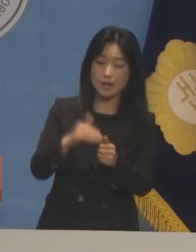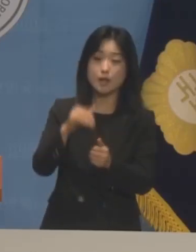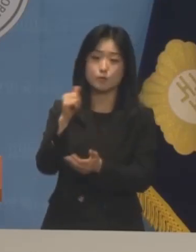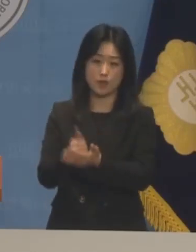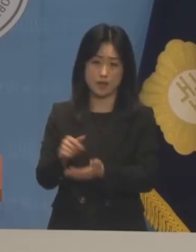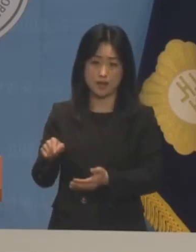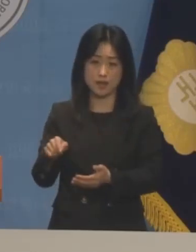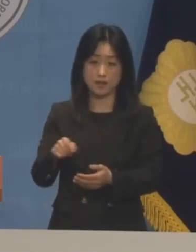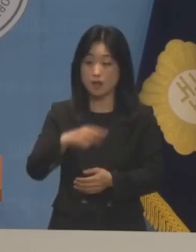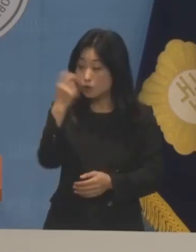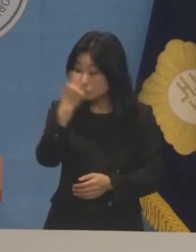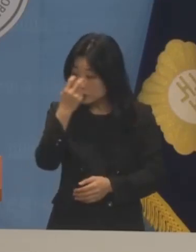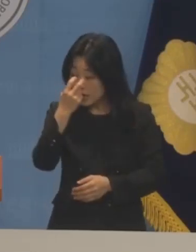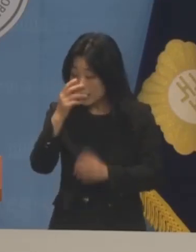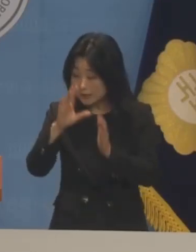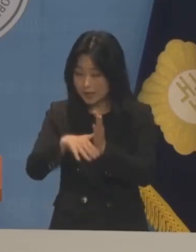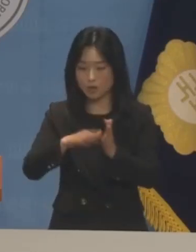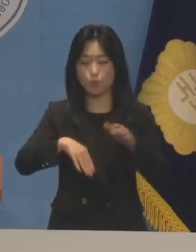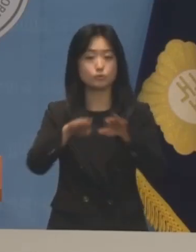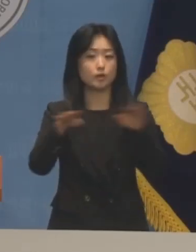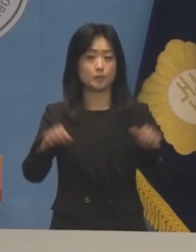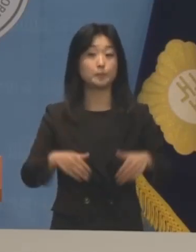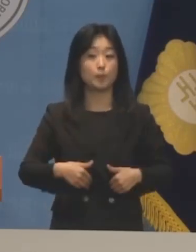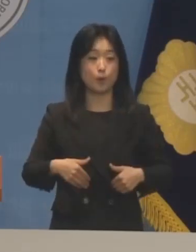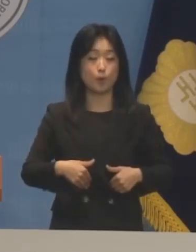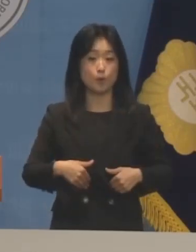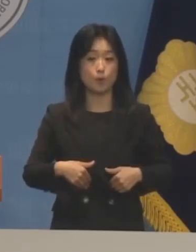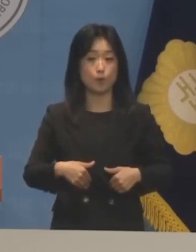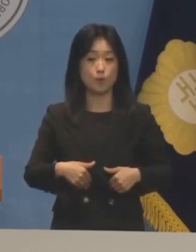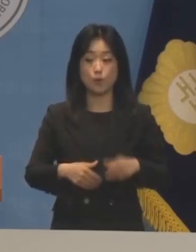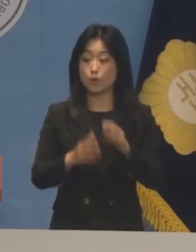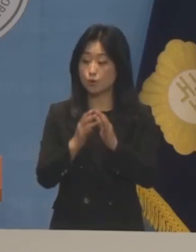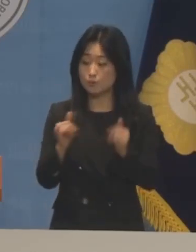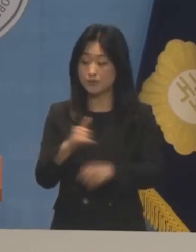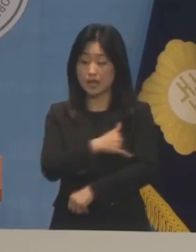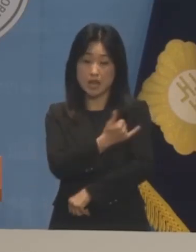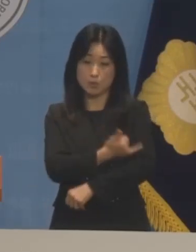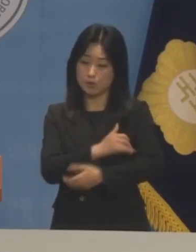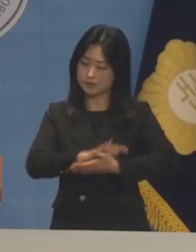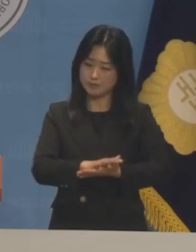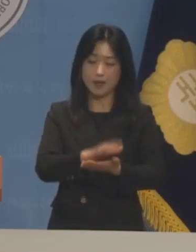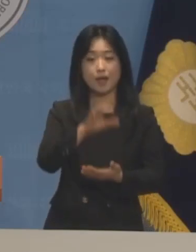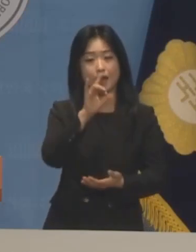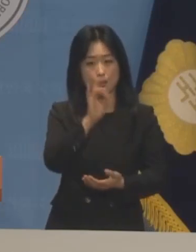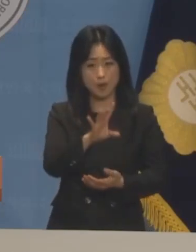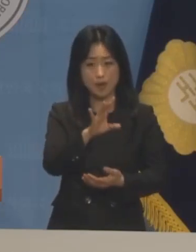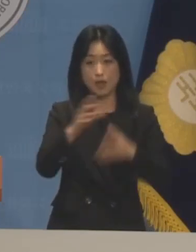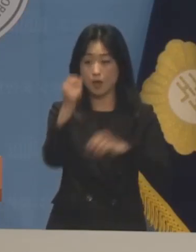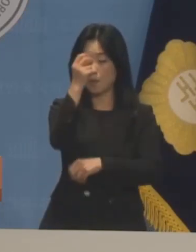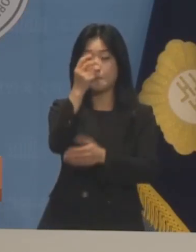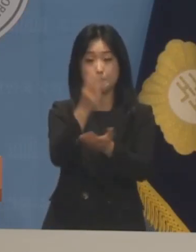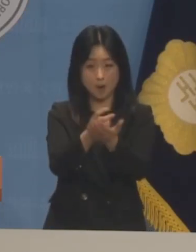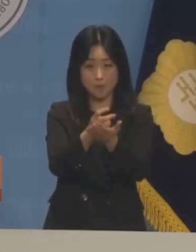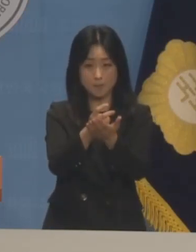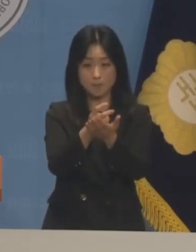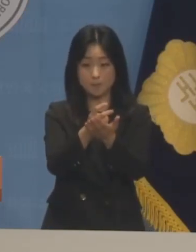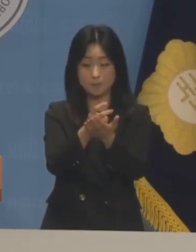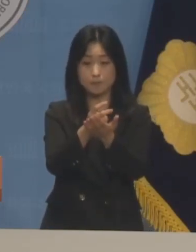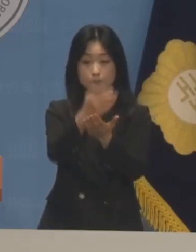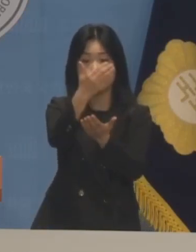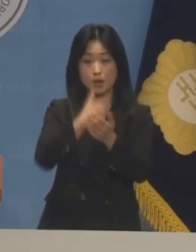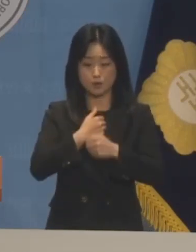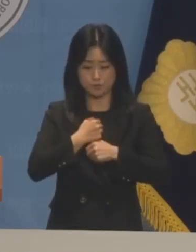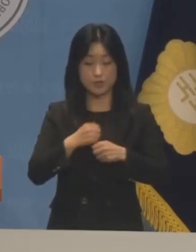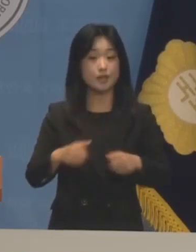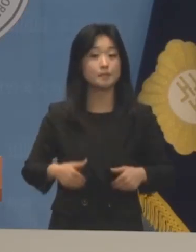수사의 생명은 공정성이며 어떠한 경우에도 국민의 인권을 침해하지 않도록 헌법과 관계 법령을